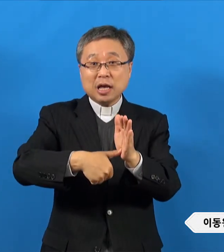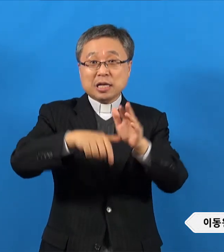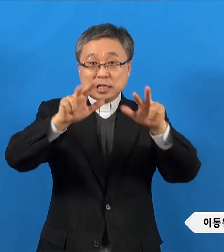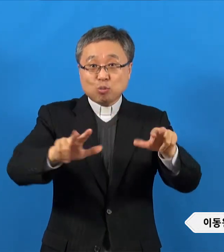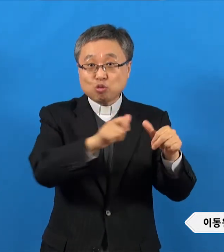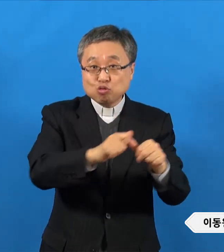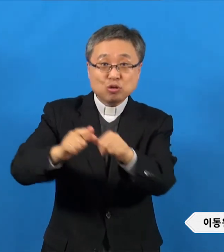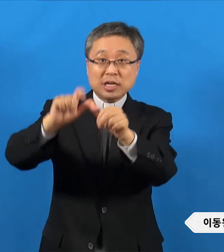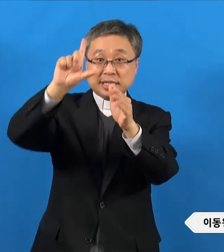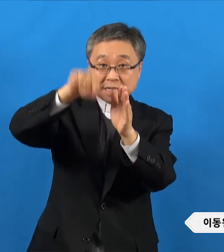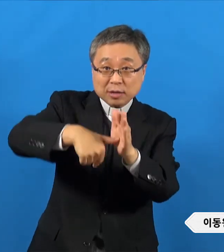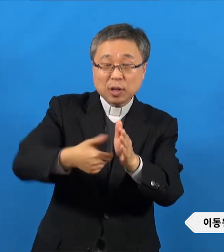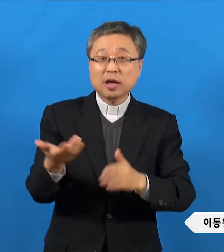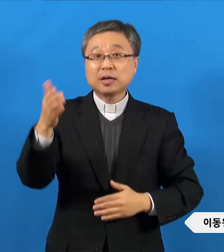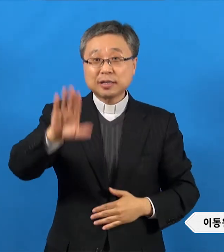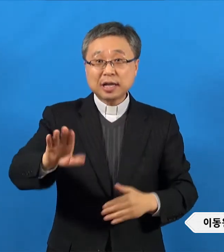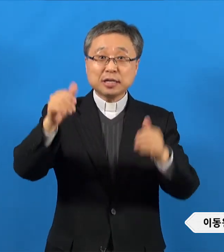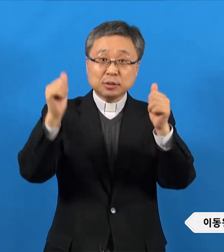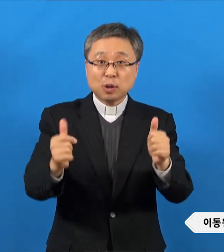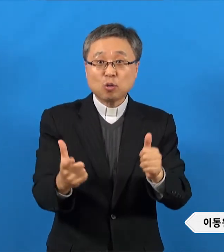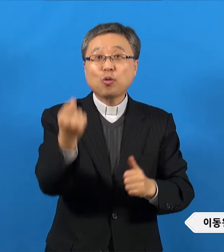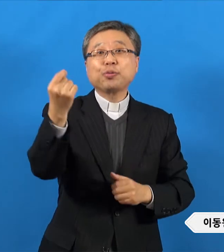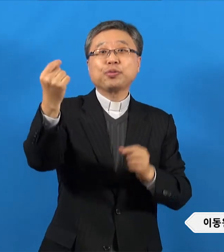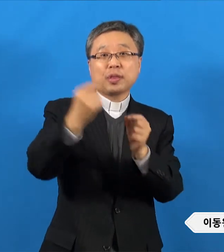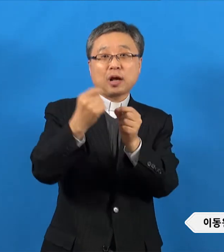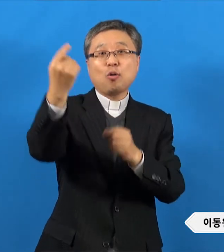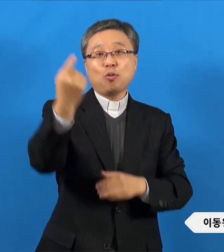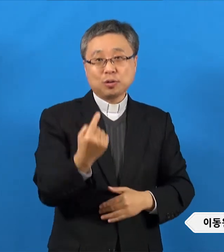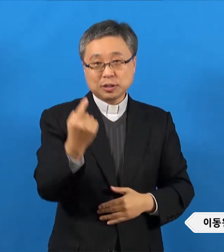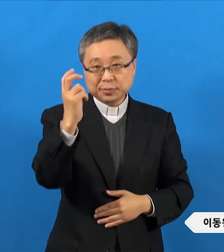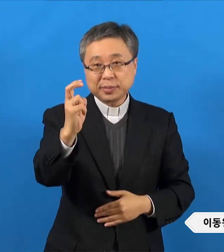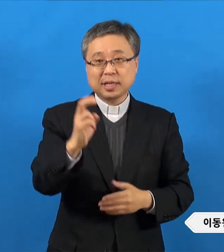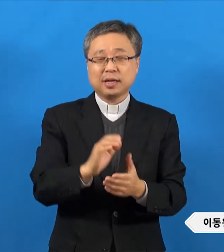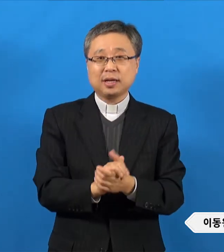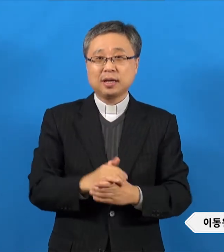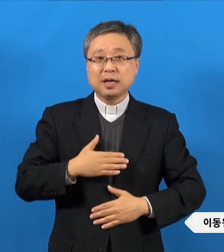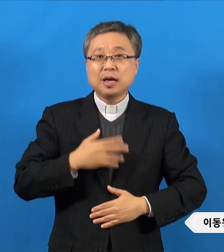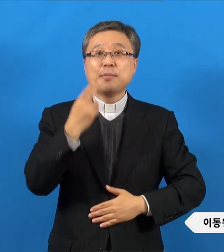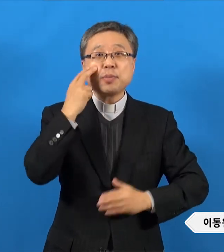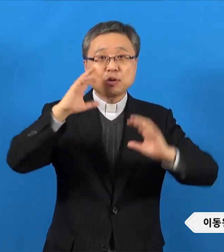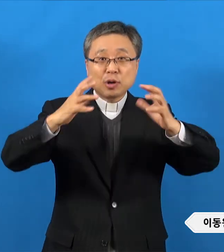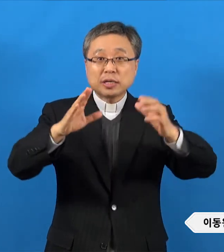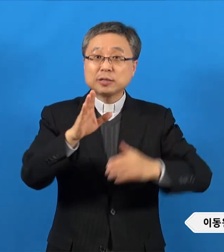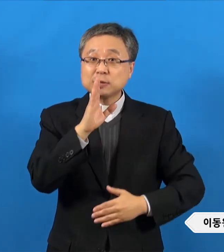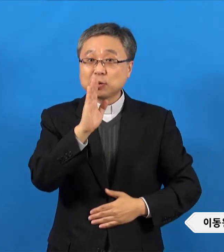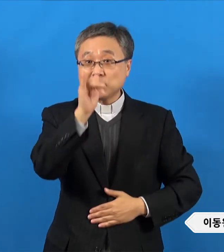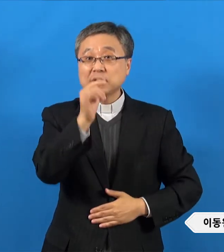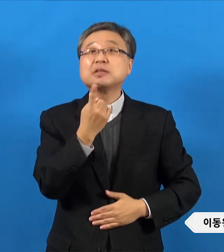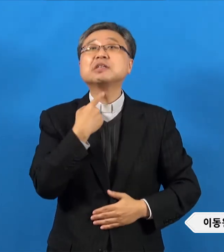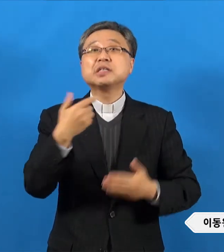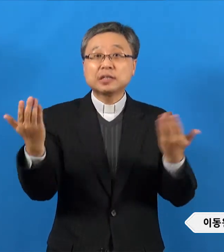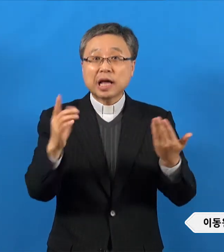구원의 시간입니다. 그러나 심판은 곧 다가올 것입니다. 미국에서 실제로 있었던 일입니다. 한